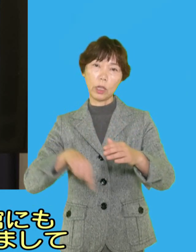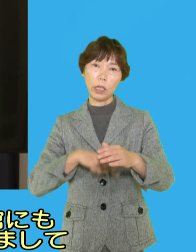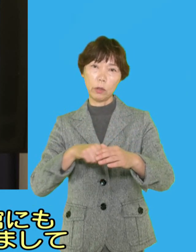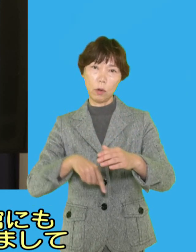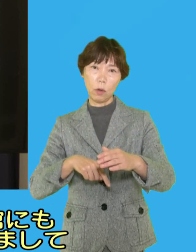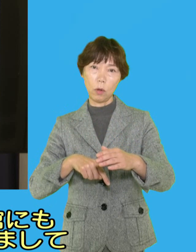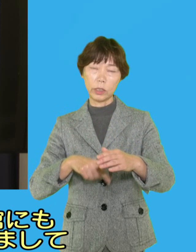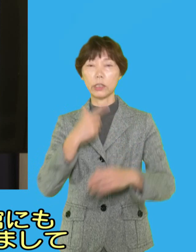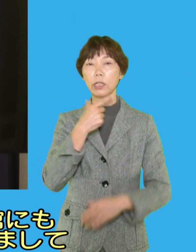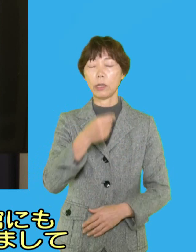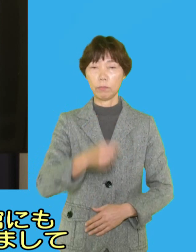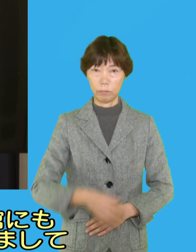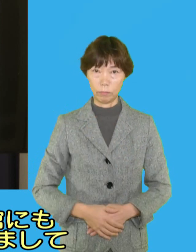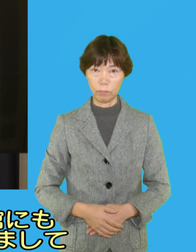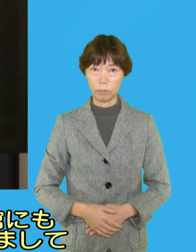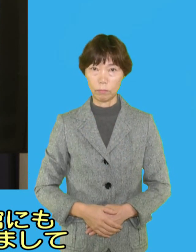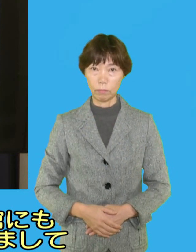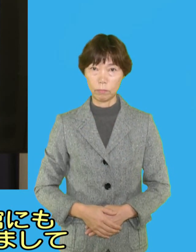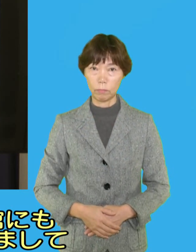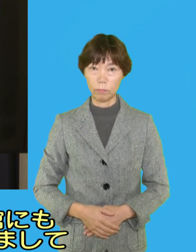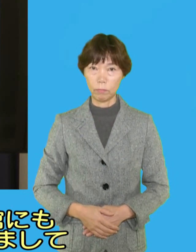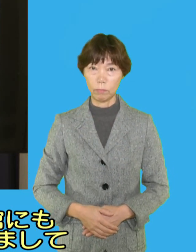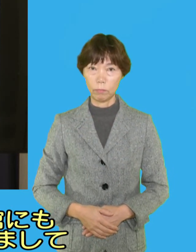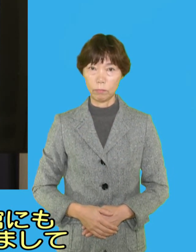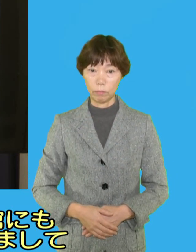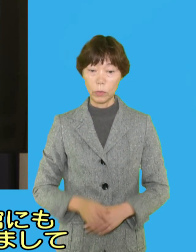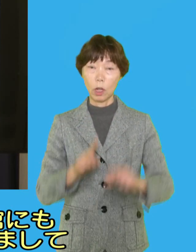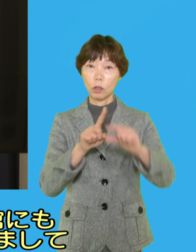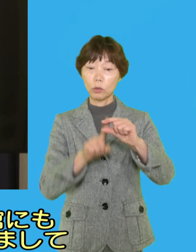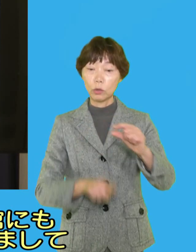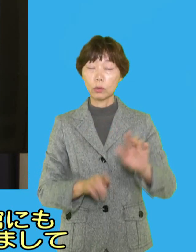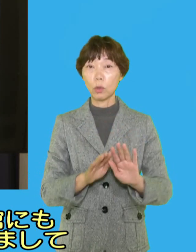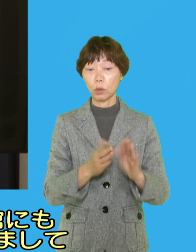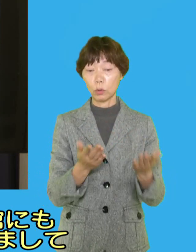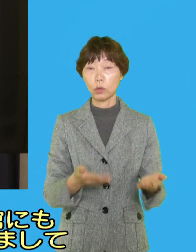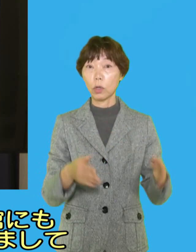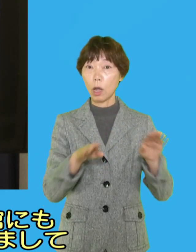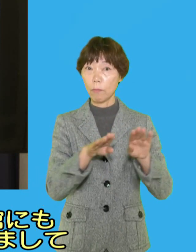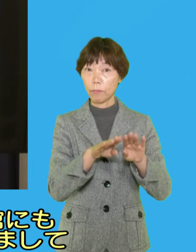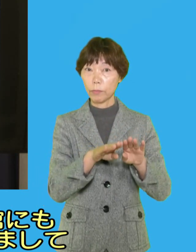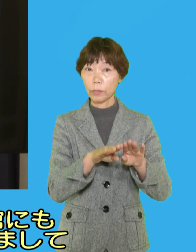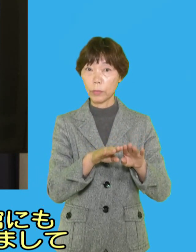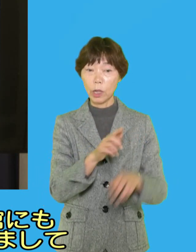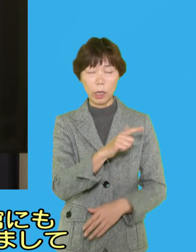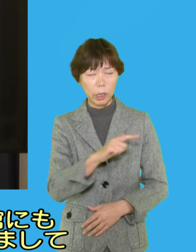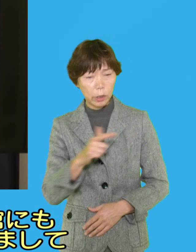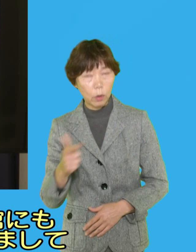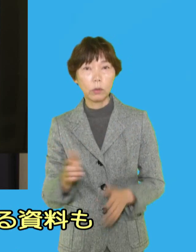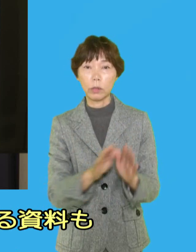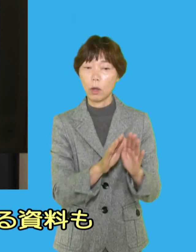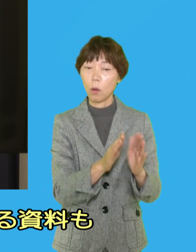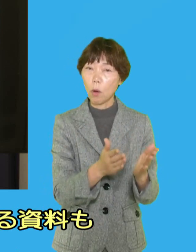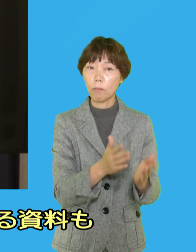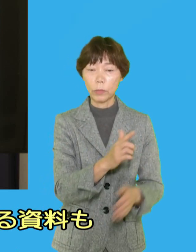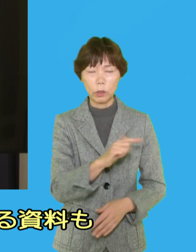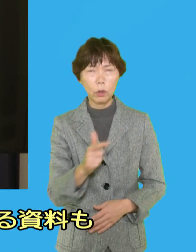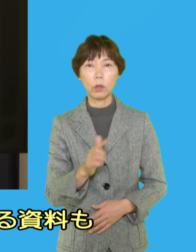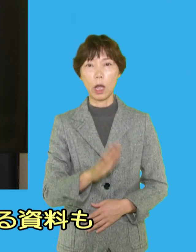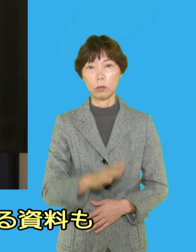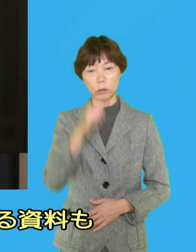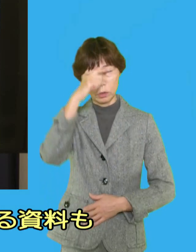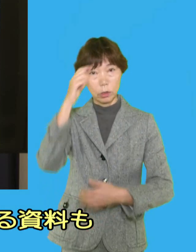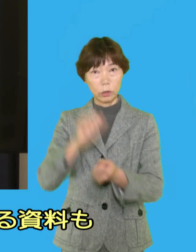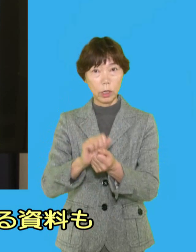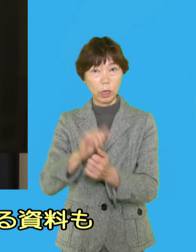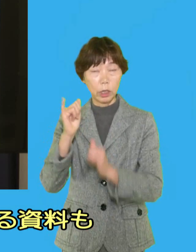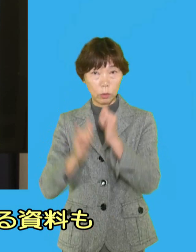でその今の中央図書館にもさまざまな所蔵書物がありまして、まあ、境の歴史であったり